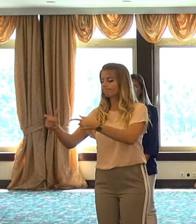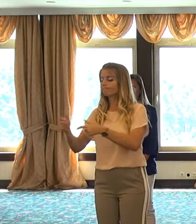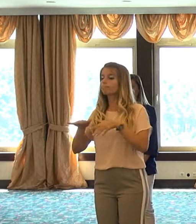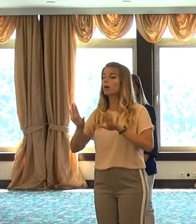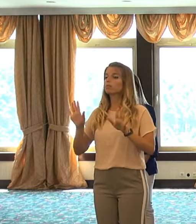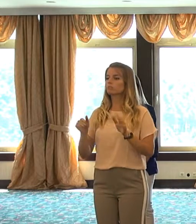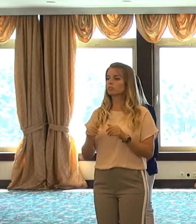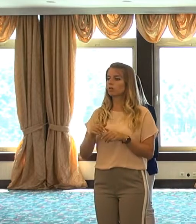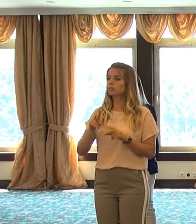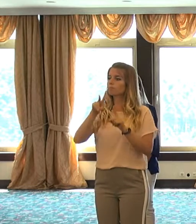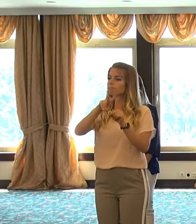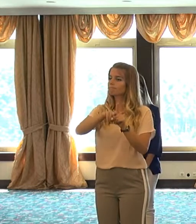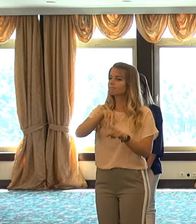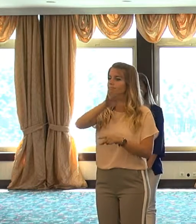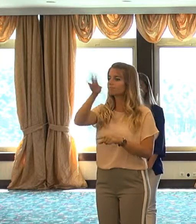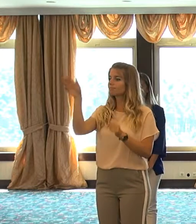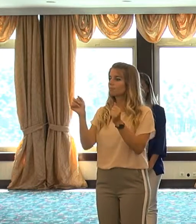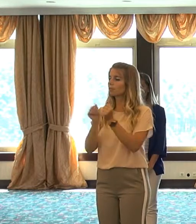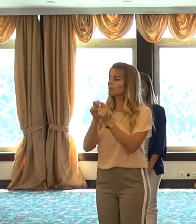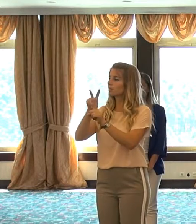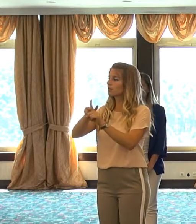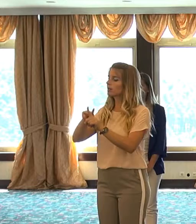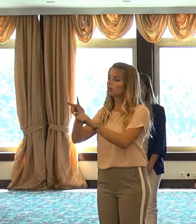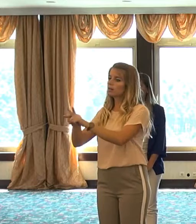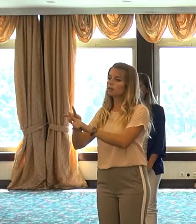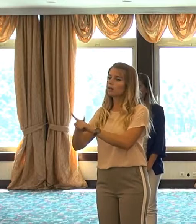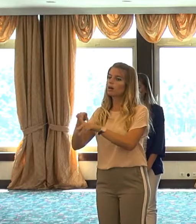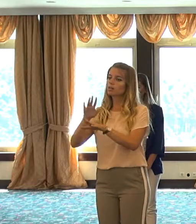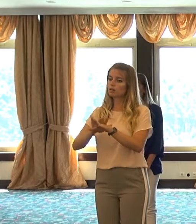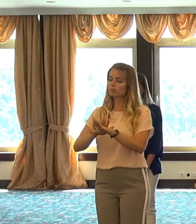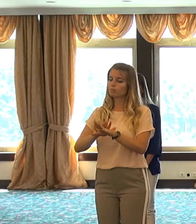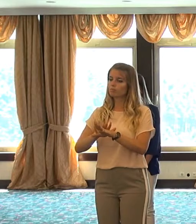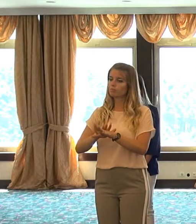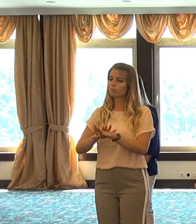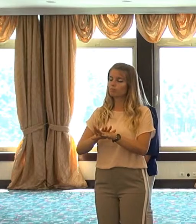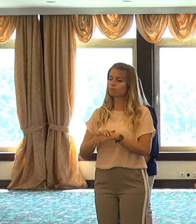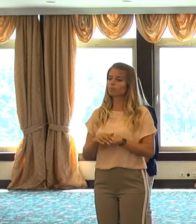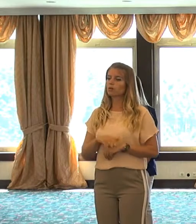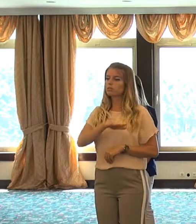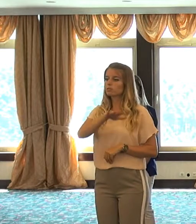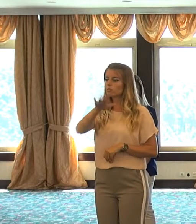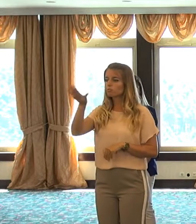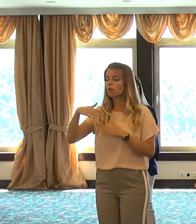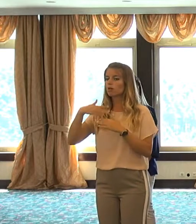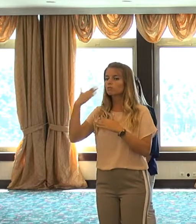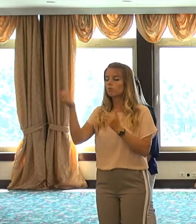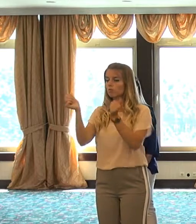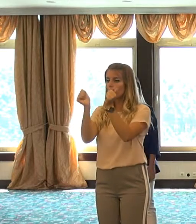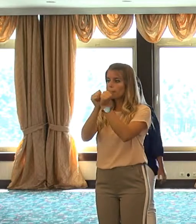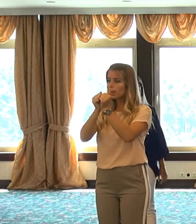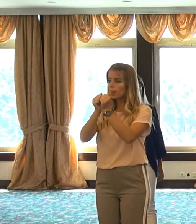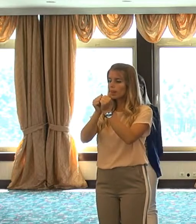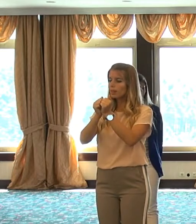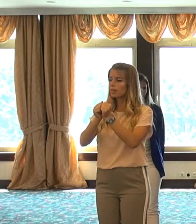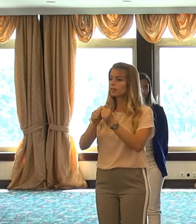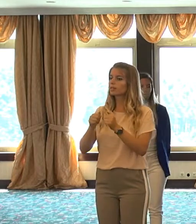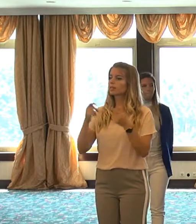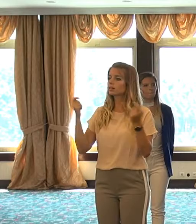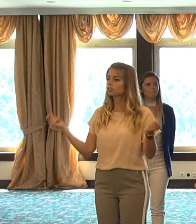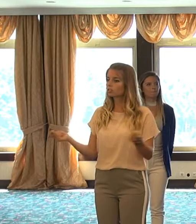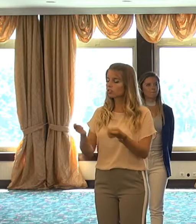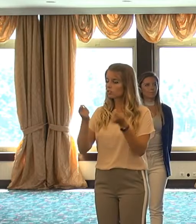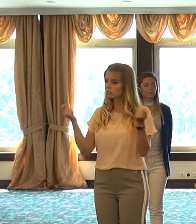veri tabanının gelişmesine hep beraber katkı sağlayacağız. Yani samimi bir şekilde bundan sonra da birlikte hareket ederek,